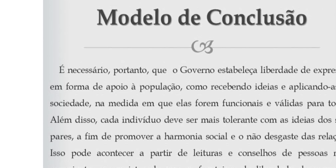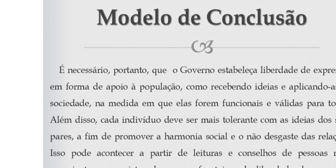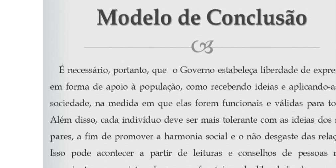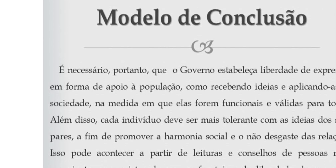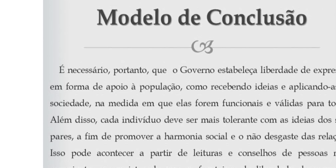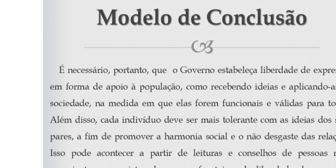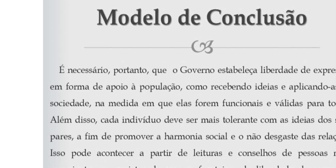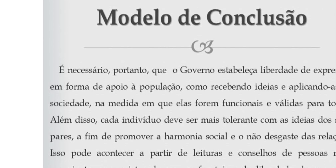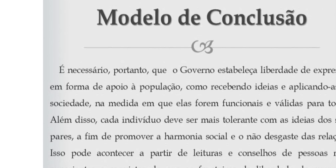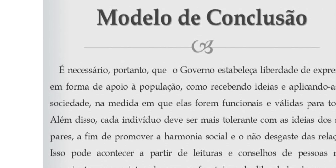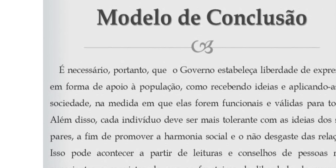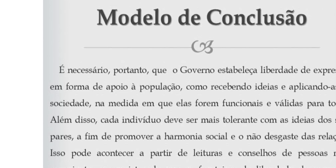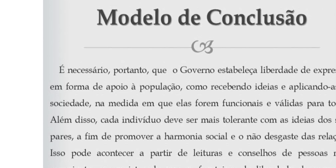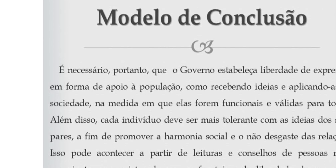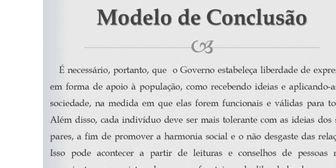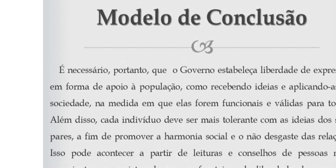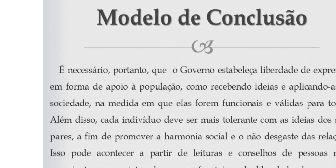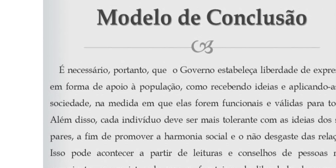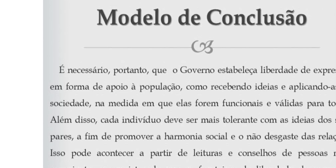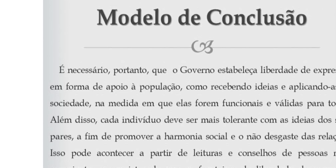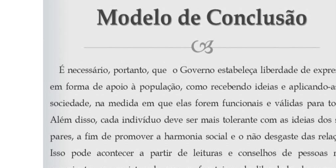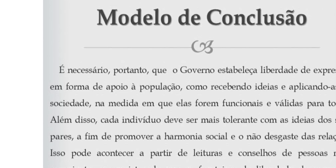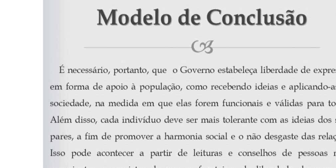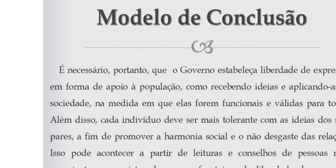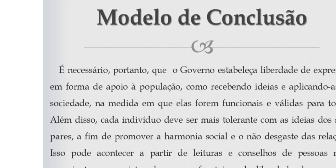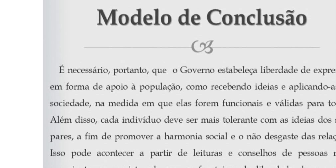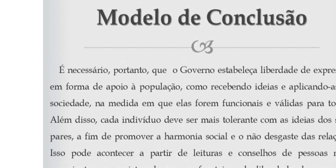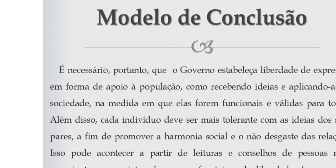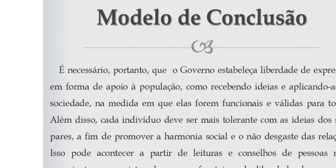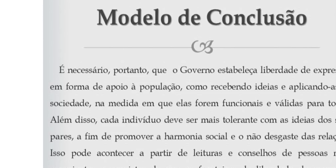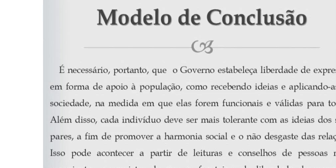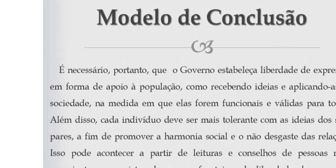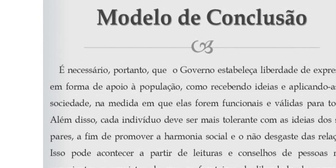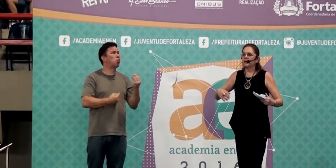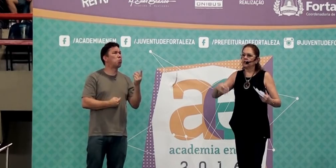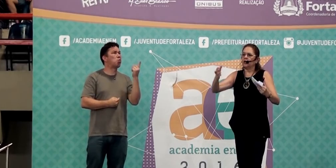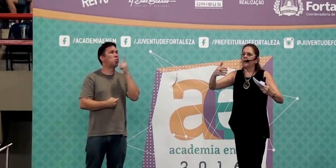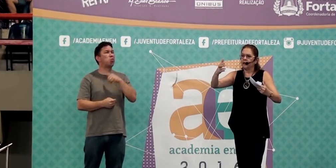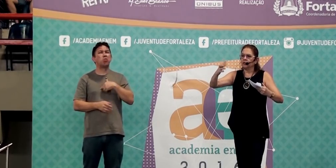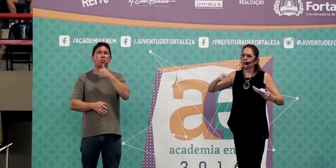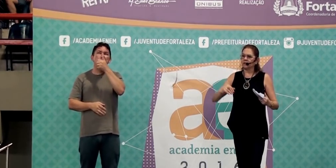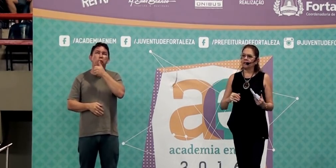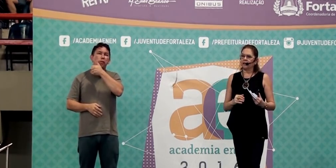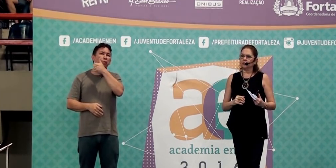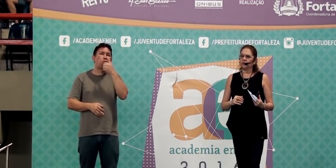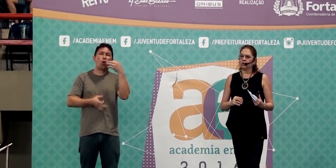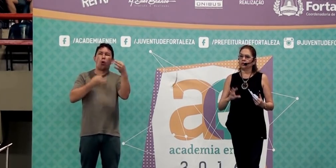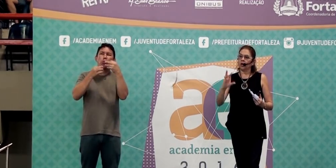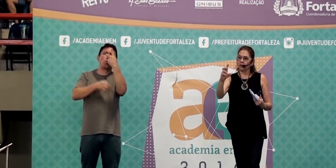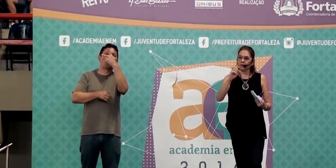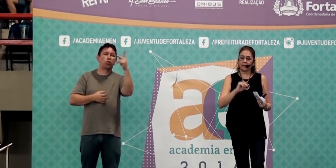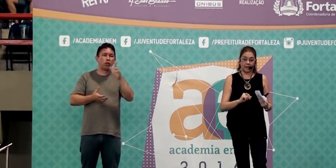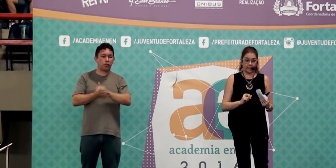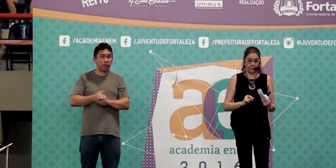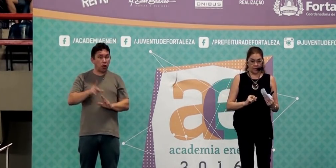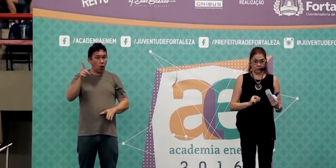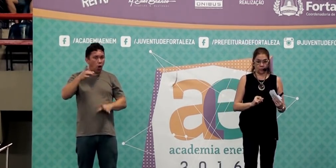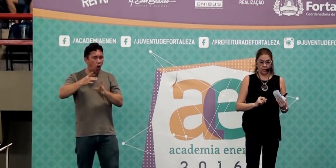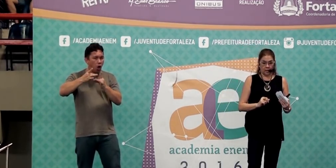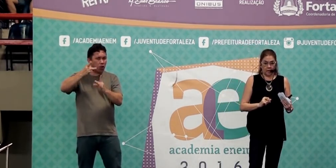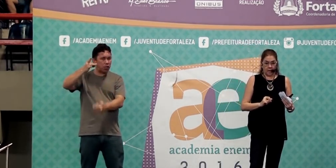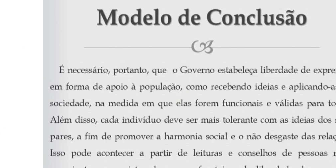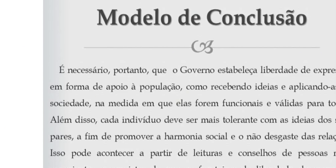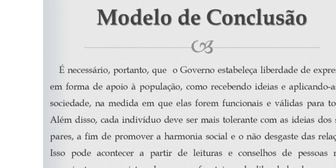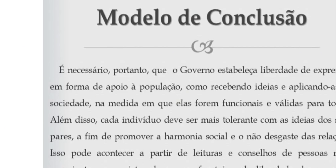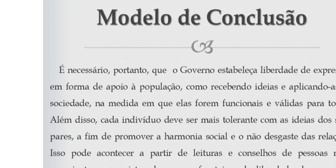dos seus pares. Você diz, professora, como é que a gente consegue ser mais tolerante com as ideias dos outros? Olha o